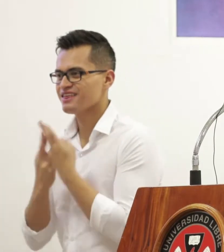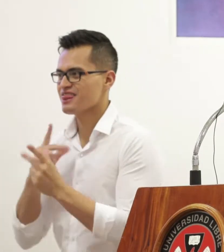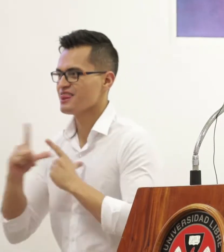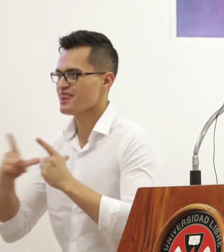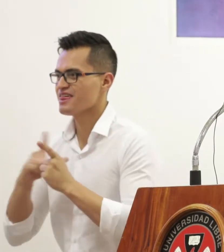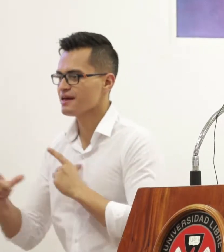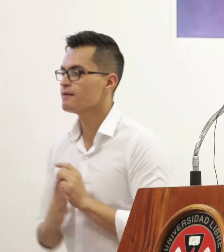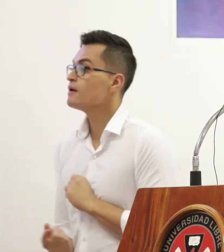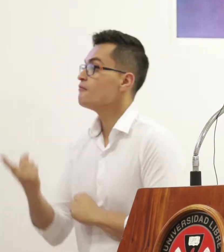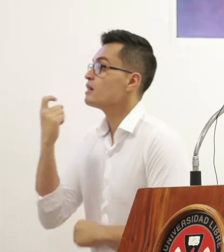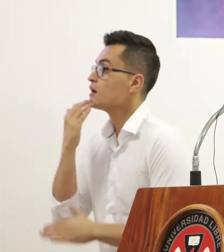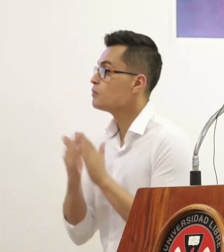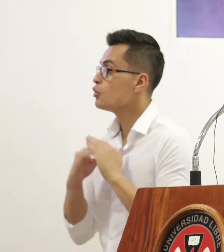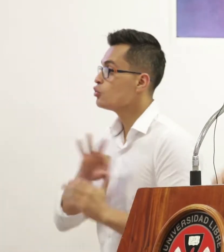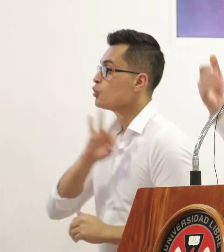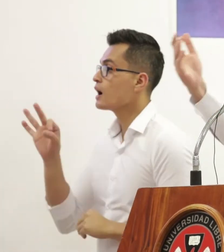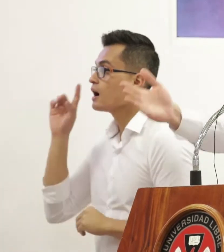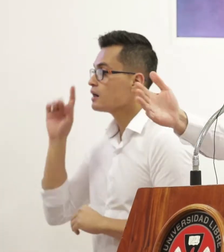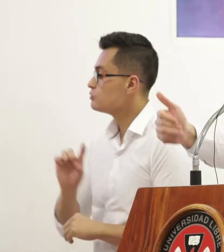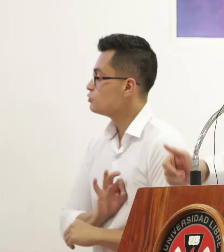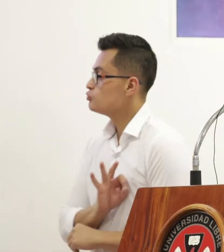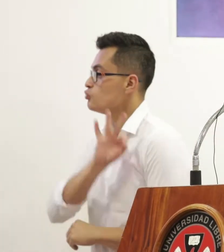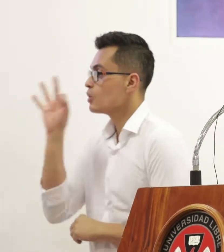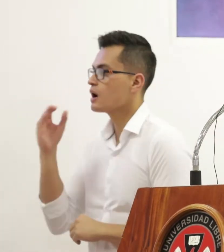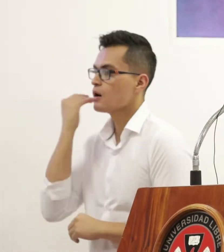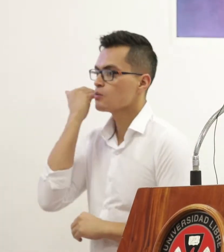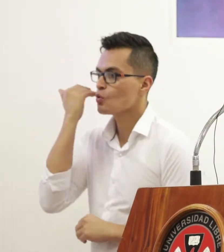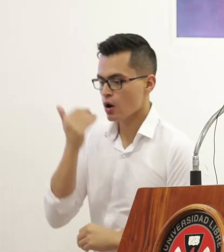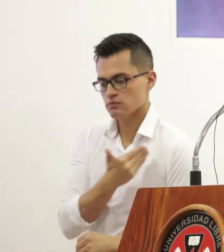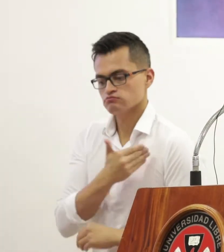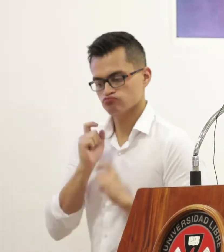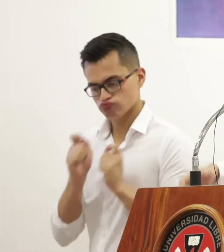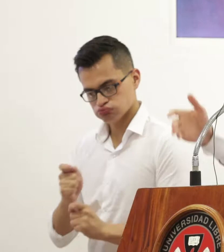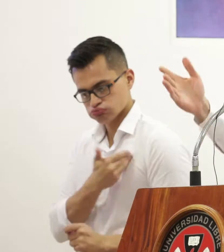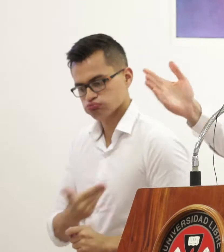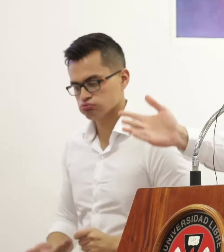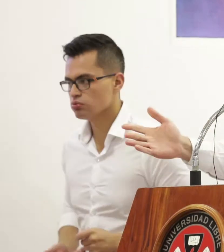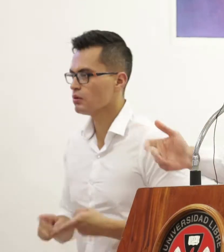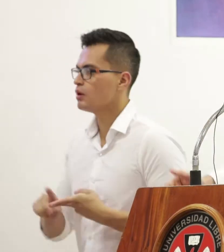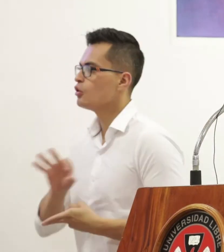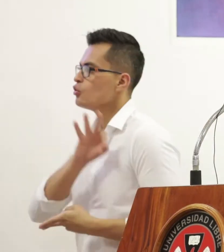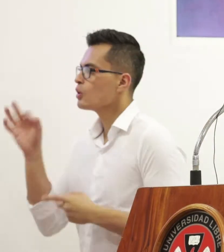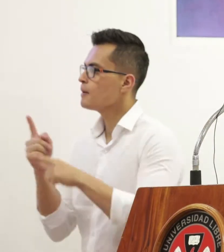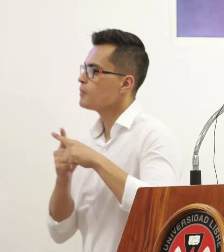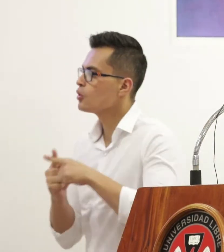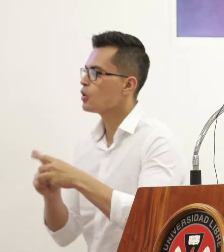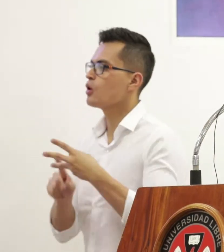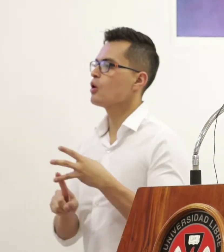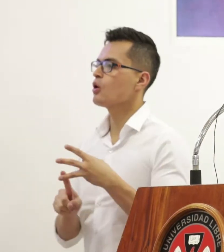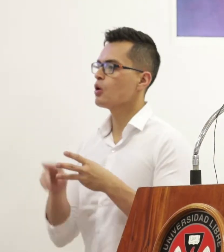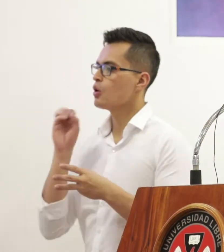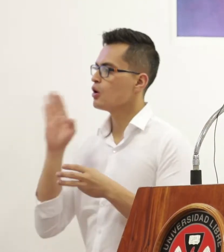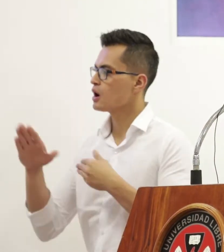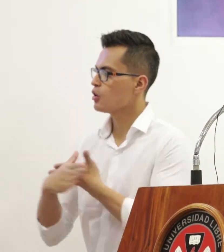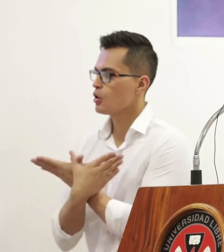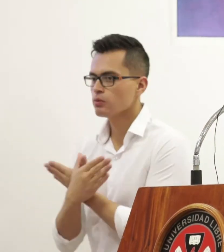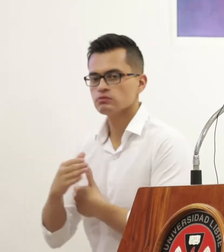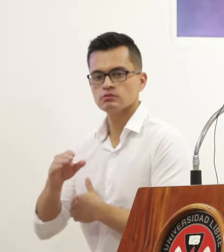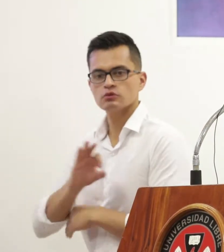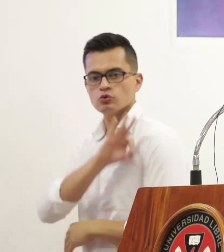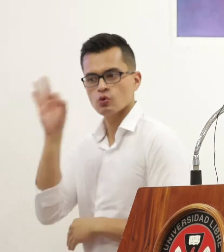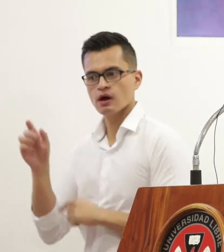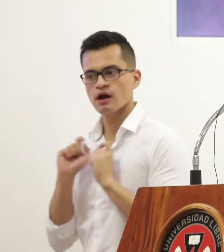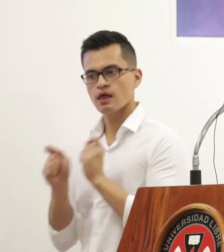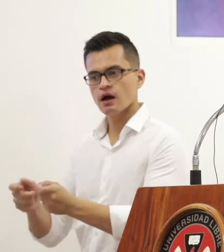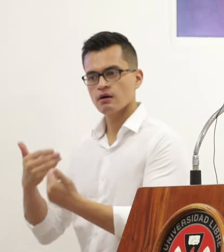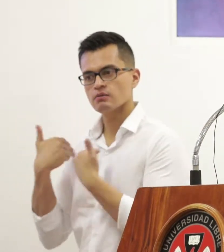una Procuradora General de la Nación, aquí no hemos tenido una Presidenta de la República, aquí no hemos tenido una gerente del Banco de la República, y hay que